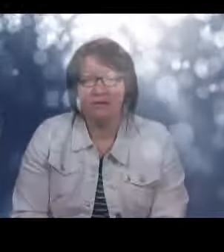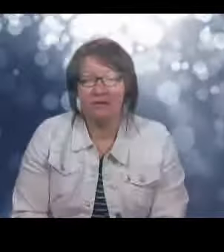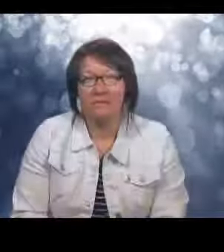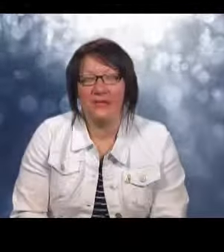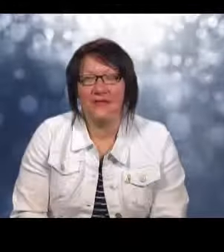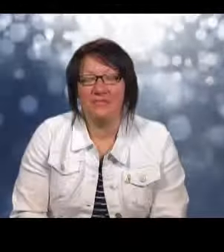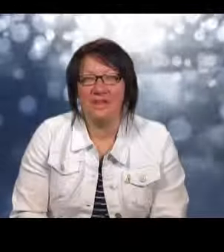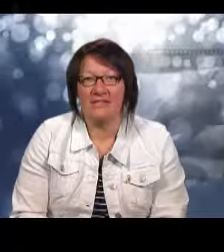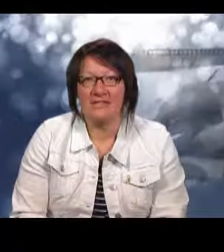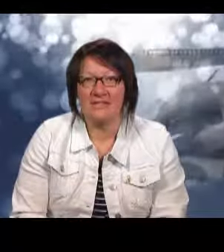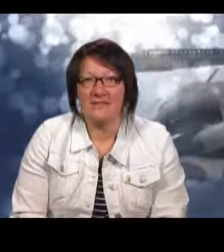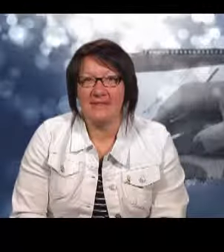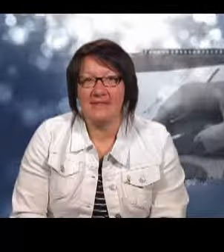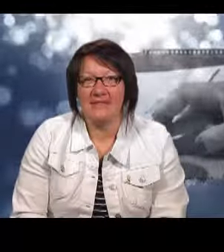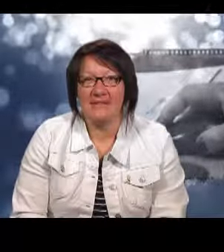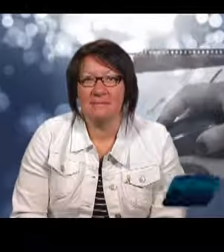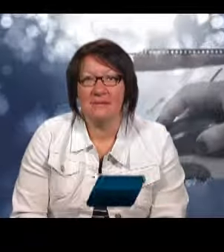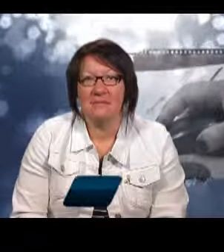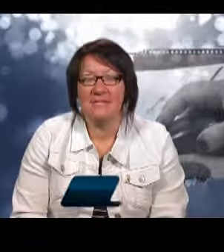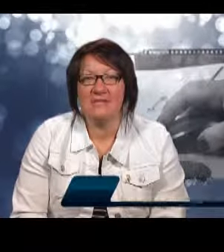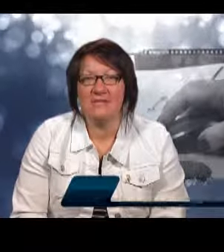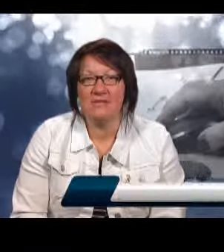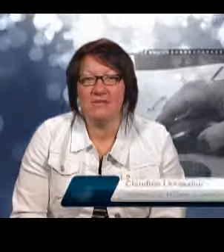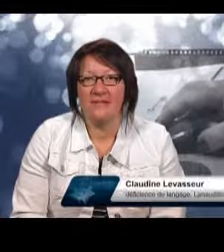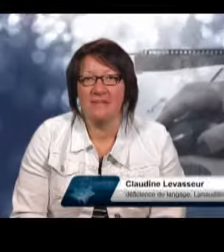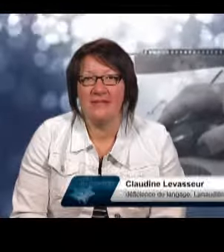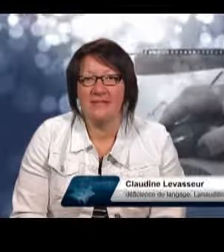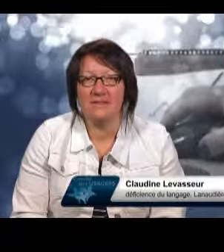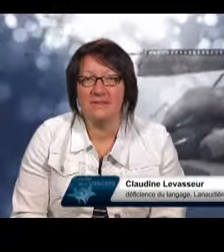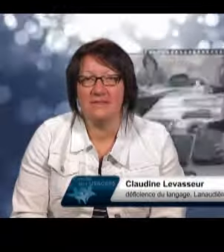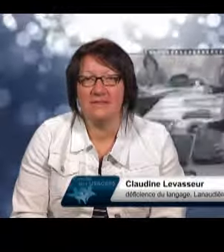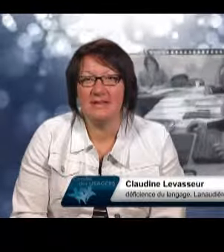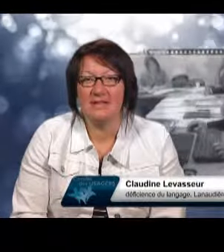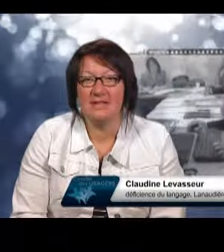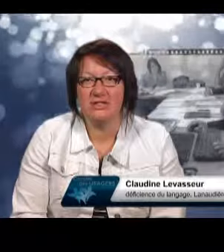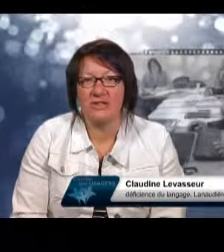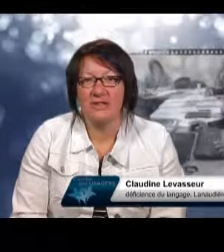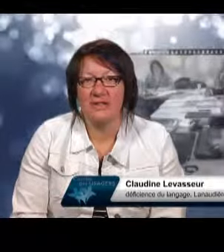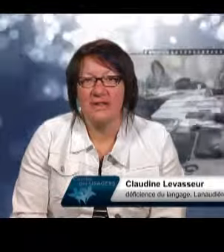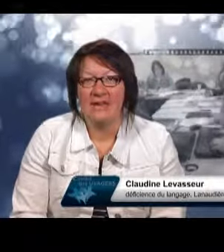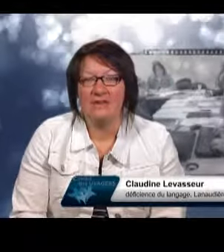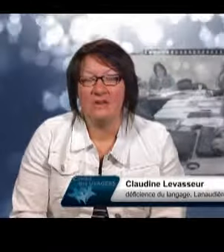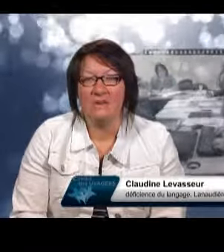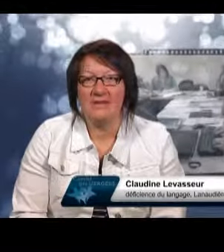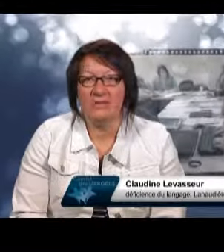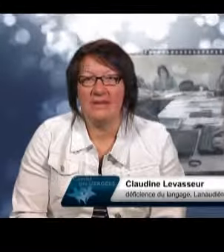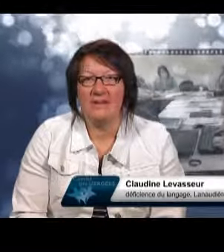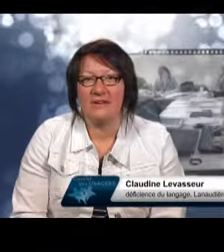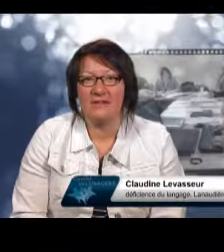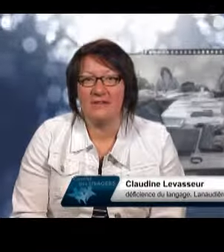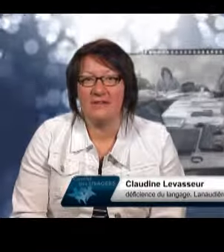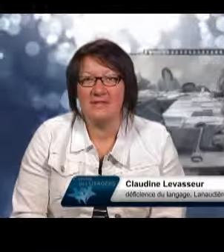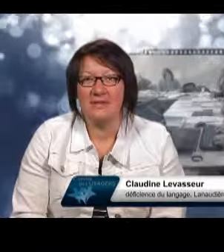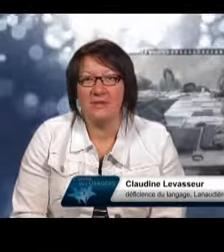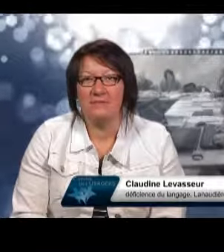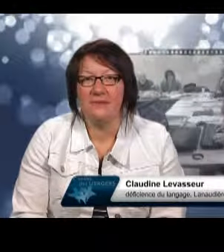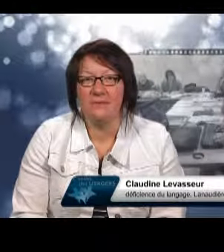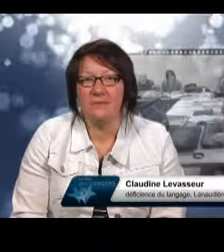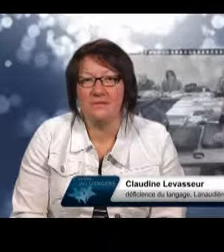Comme maman d'un enfant dysphasique, ma motivation de faire partie du comité des usagers, c'est de m'assurer que les services répondent bien aux besoins